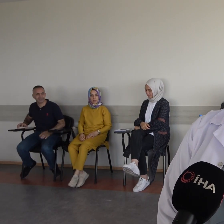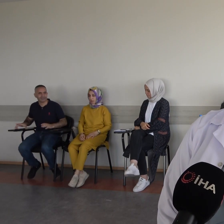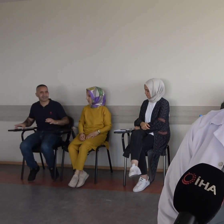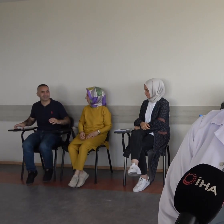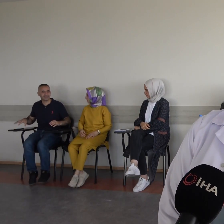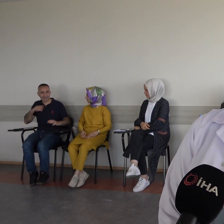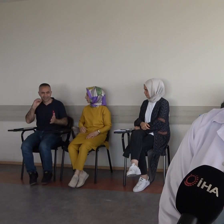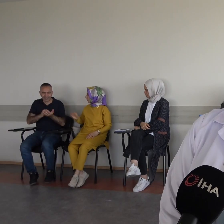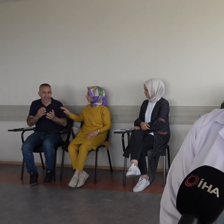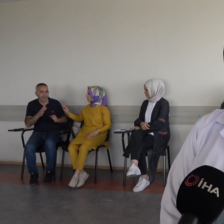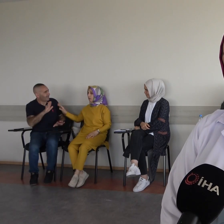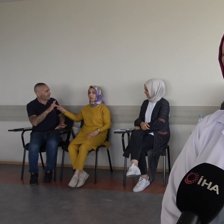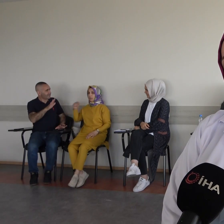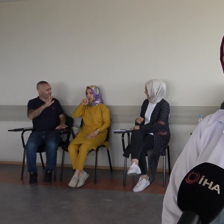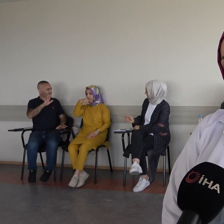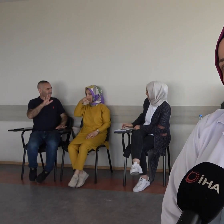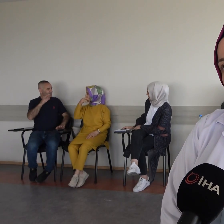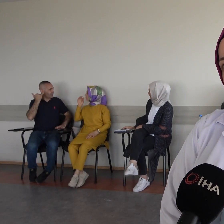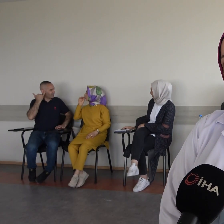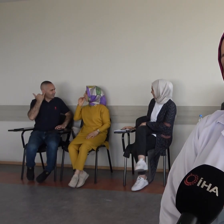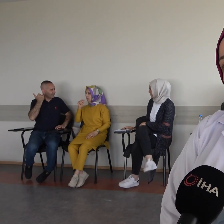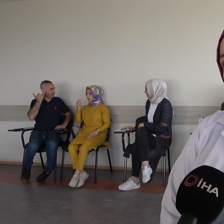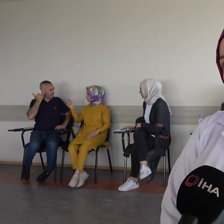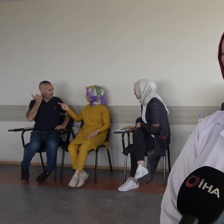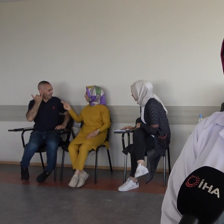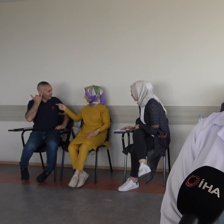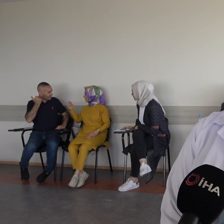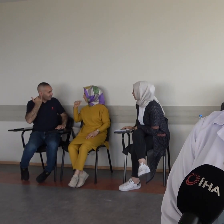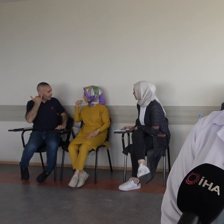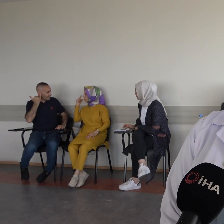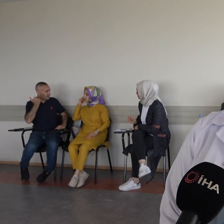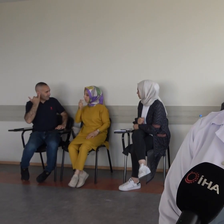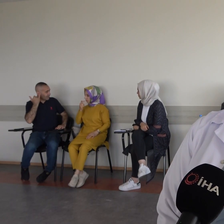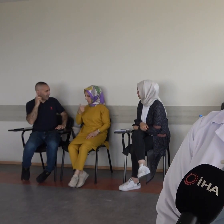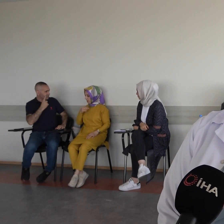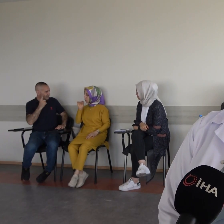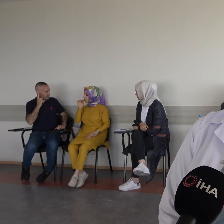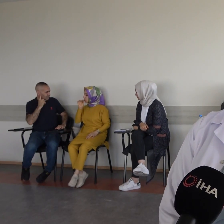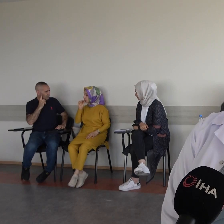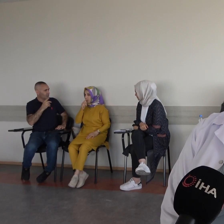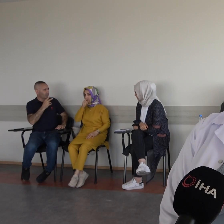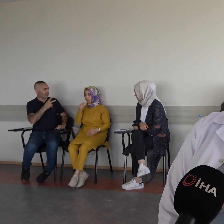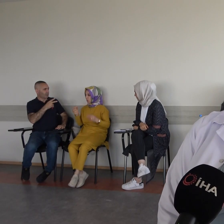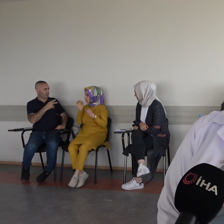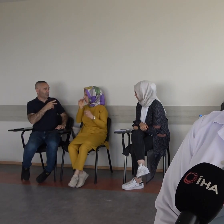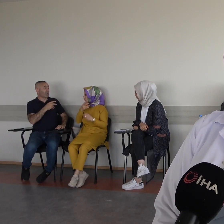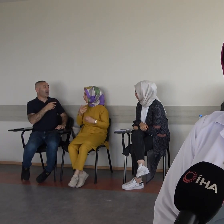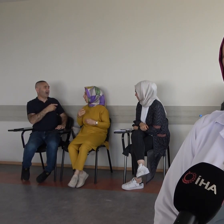başladı. Kardeşin işitme engelli olduğunu ve kardeşe iletişim kurmak için geldiğini söyledi. Kendi aralarında oluşturdukları bir dil var ama onu sadece